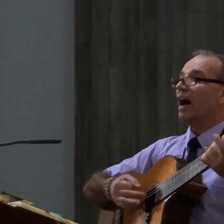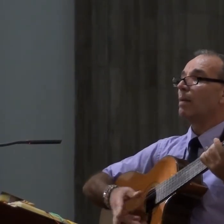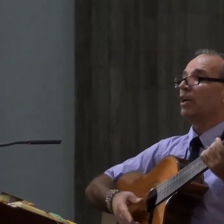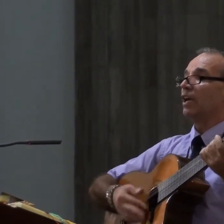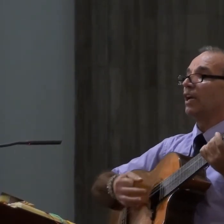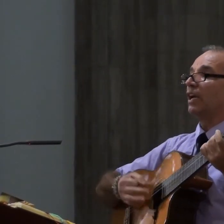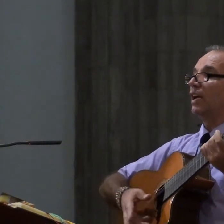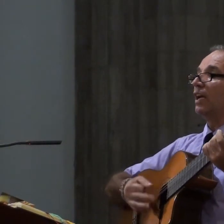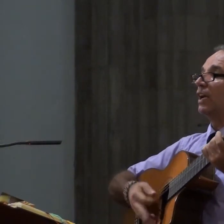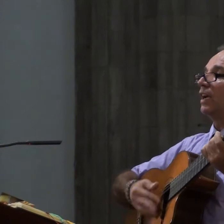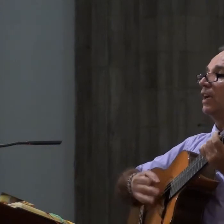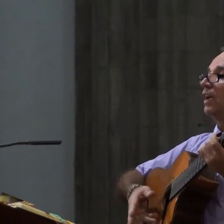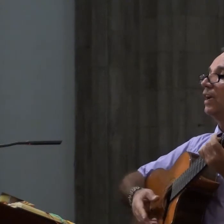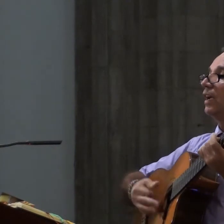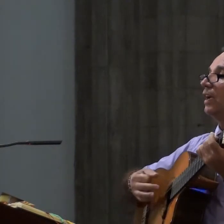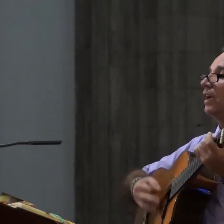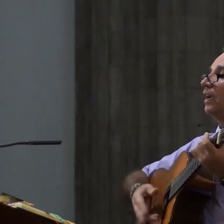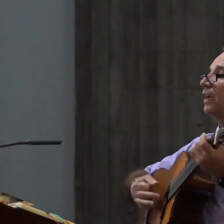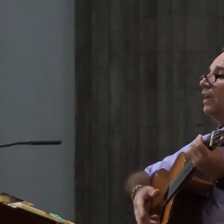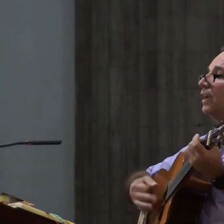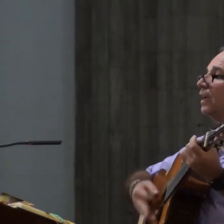viene a mí